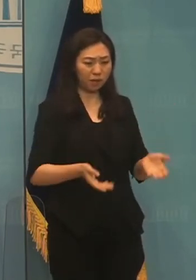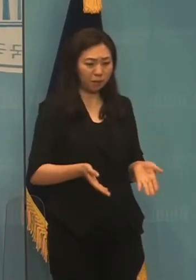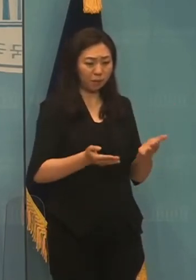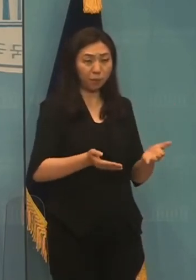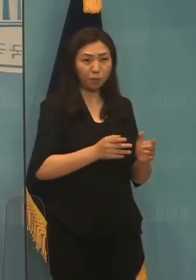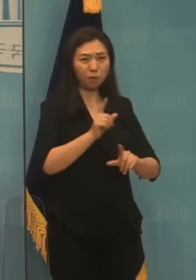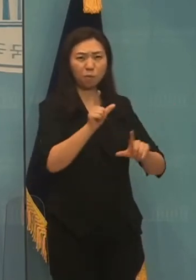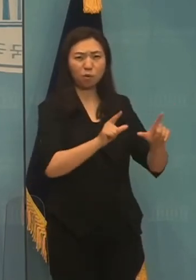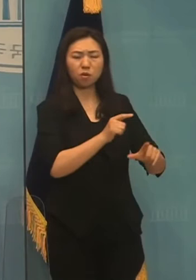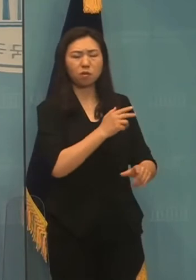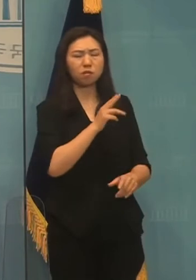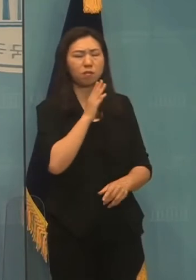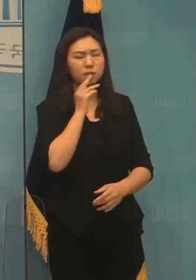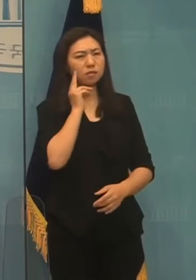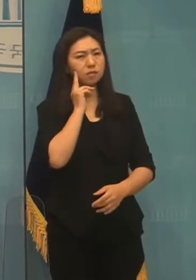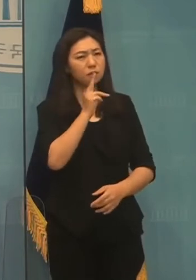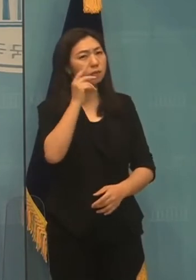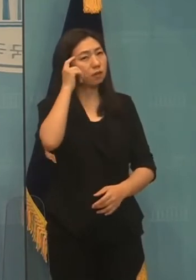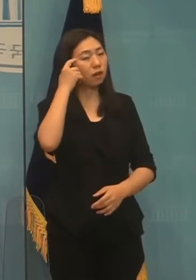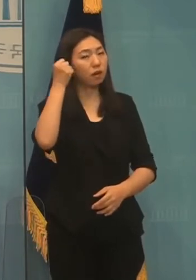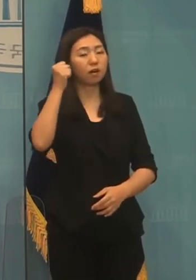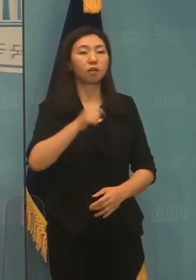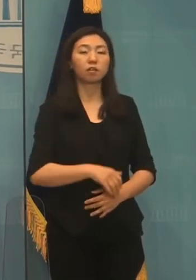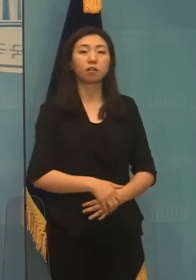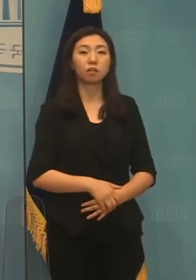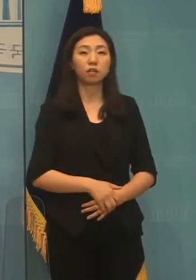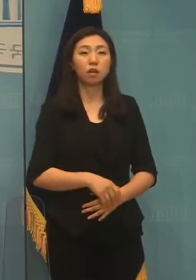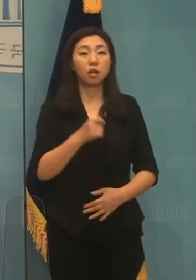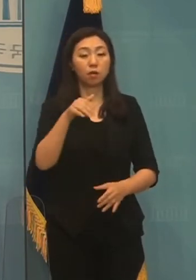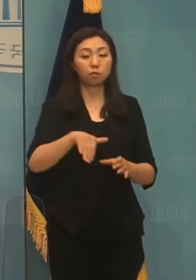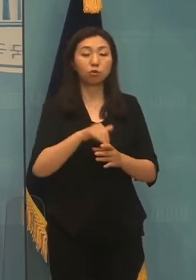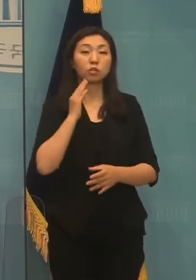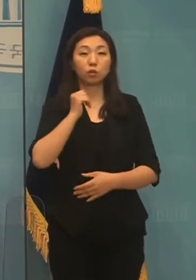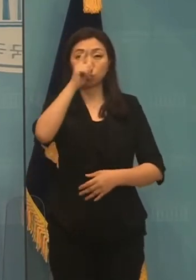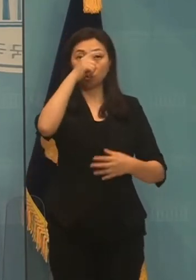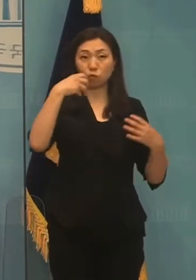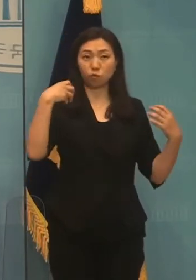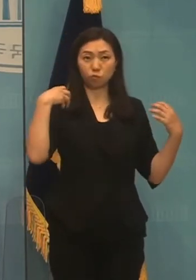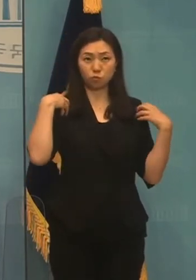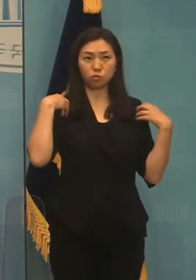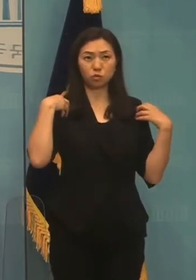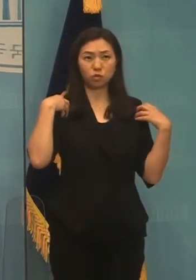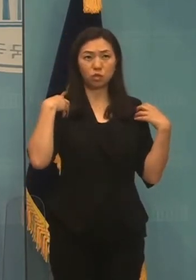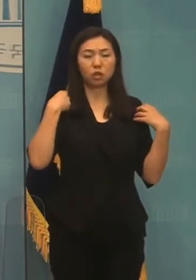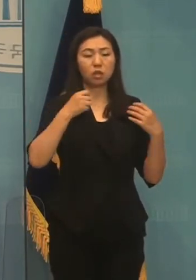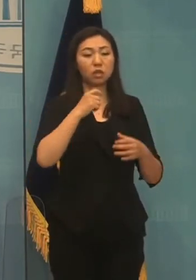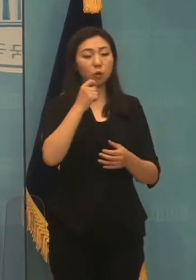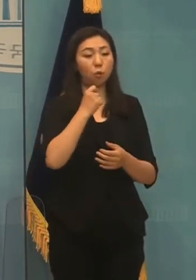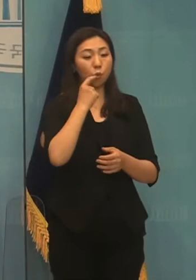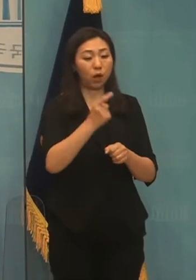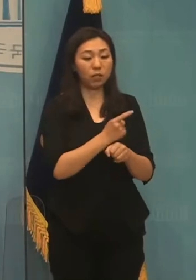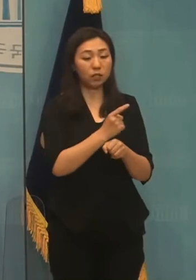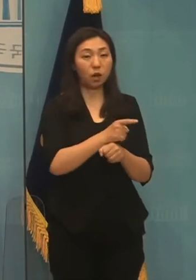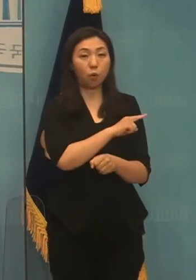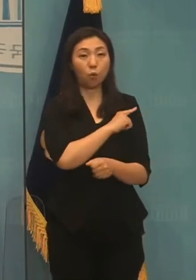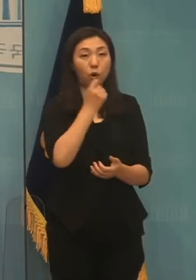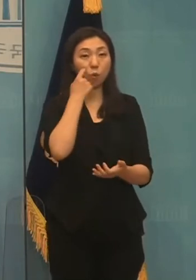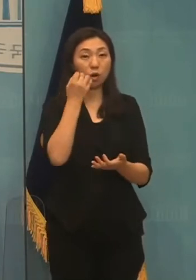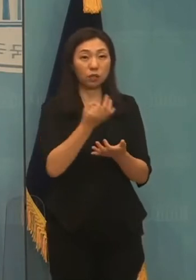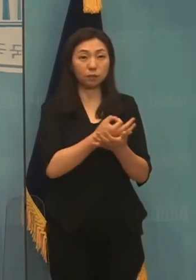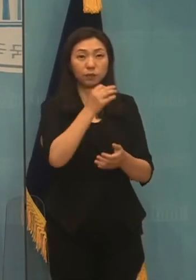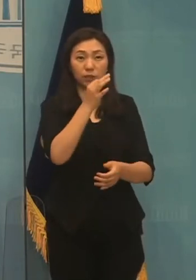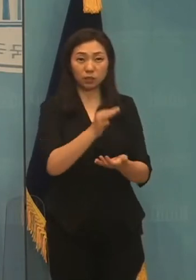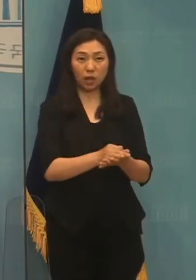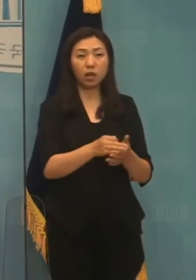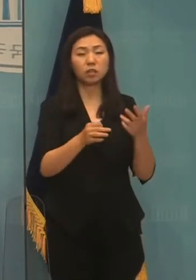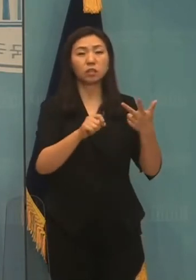우려를 표합니다. 사실 문재인 정부의 최저임금 평균 인상률 7.9%는 최저임금 산입범위 확대를